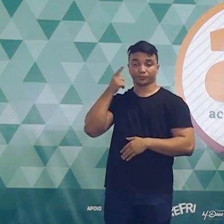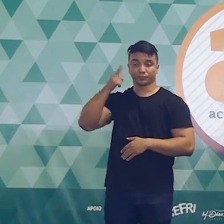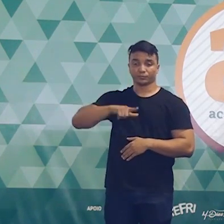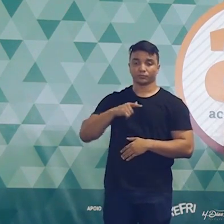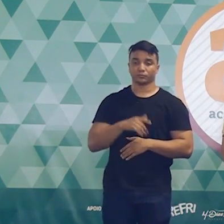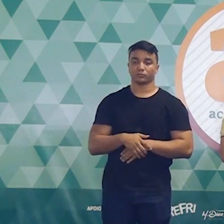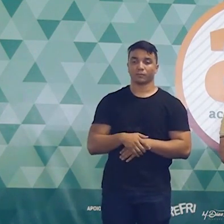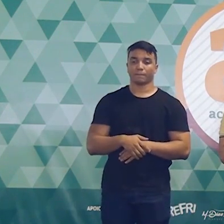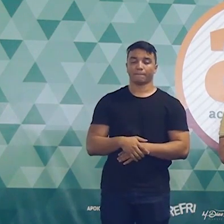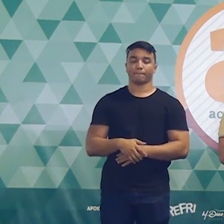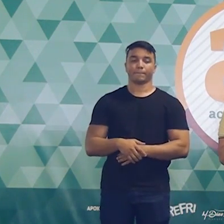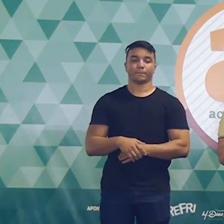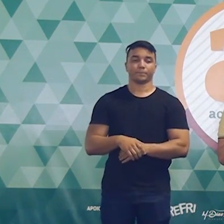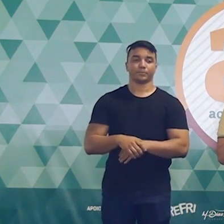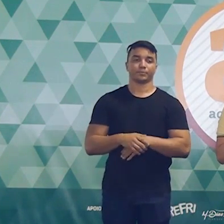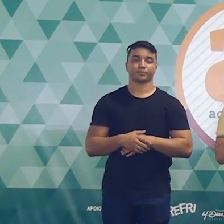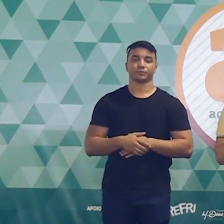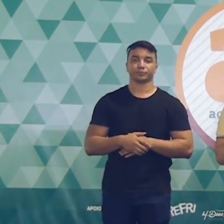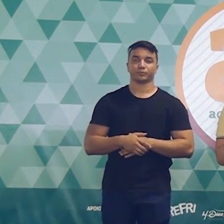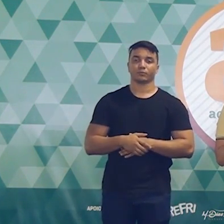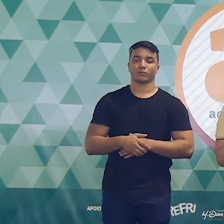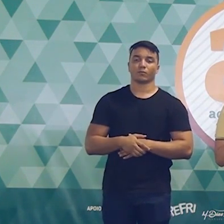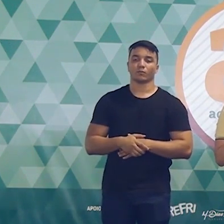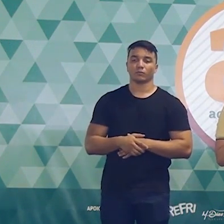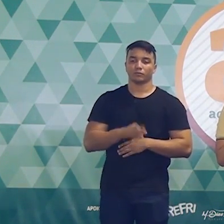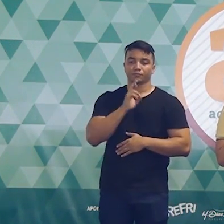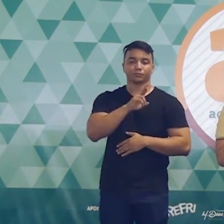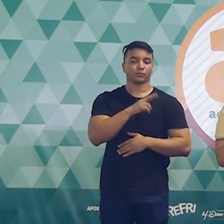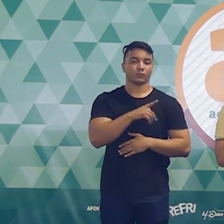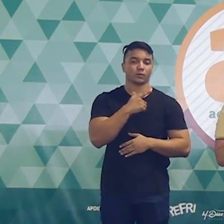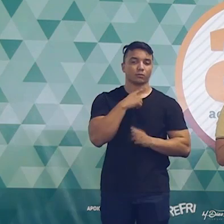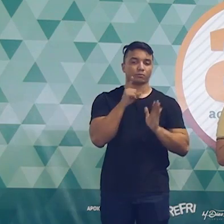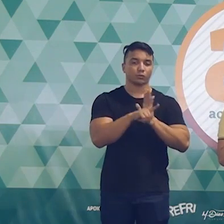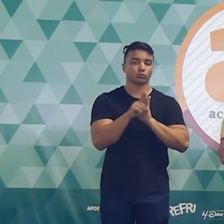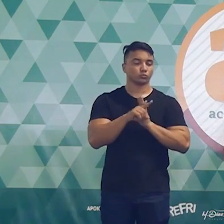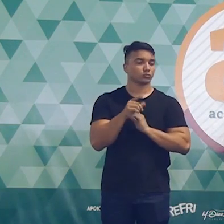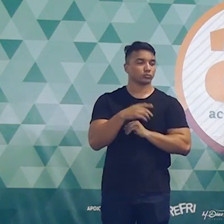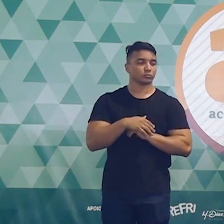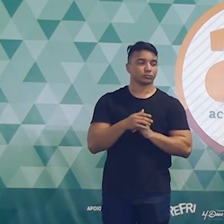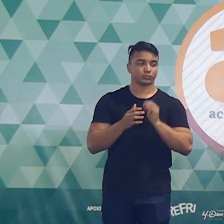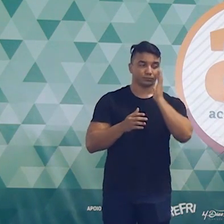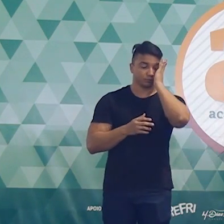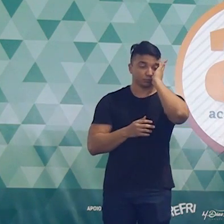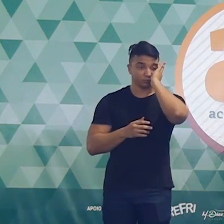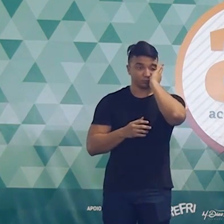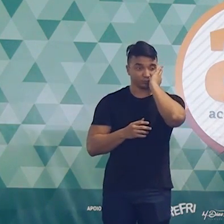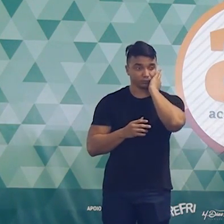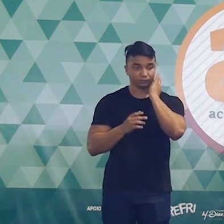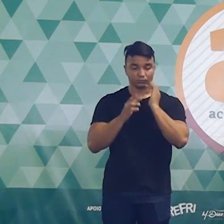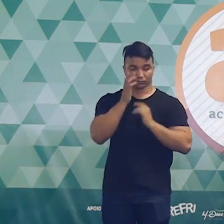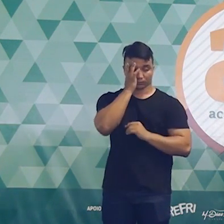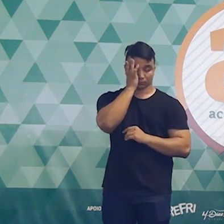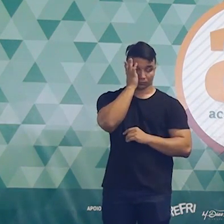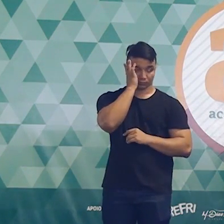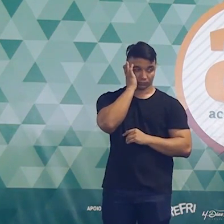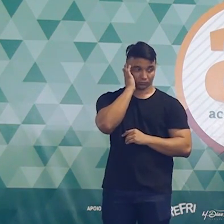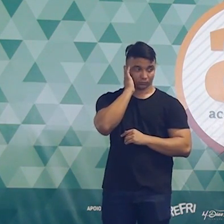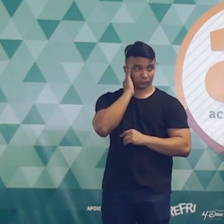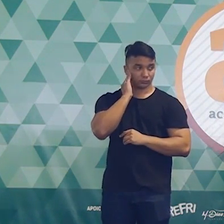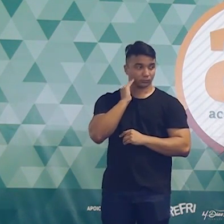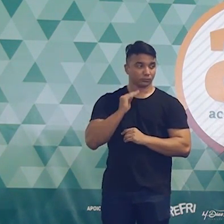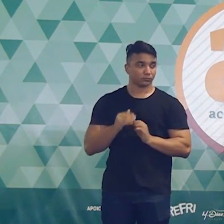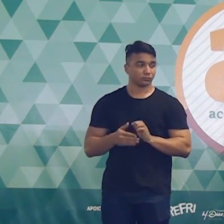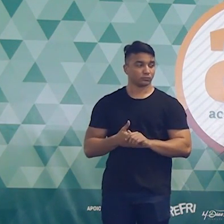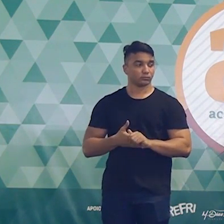para o importantíssimo 1, importantíssimo 2, enquanto respondo aqui as perguntas que couberem aqui. Tá, uma